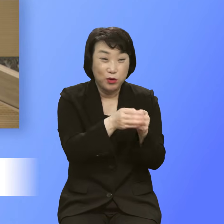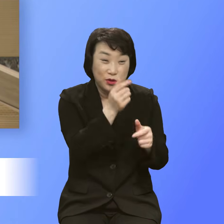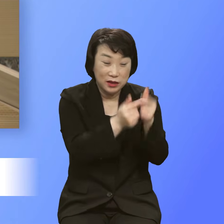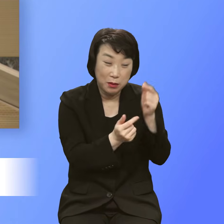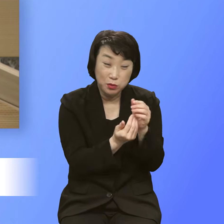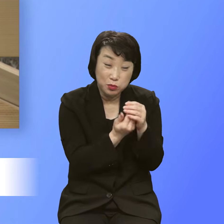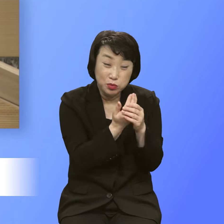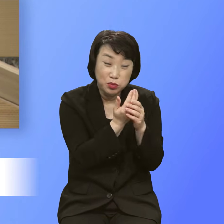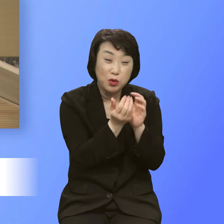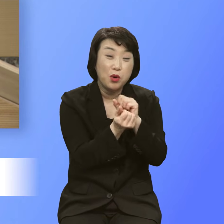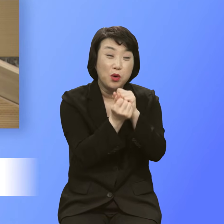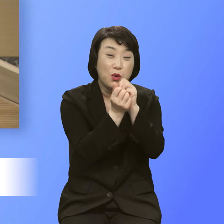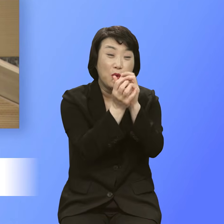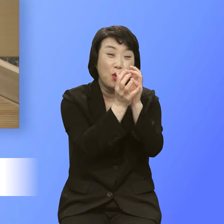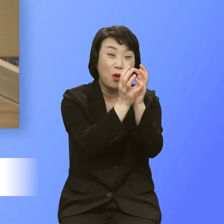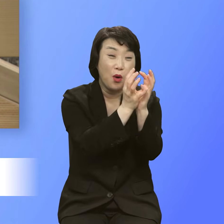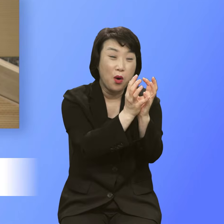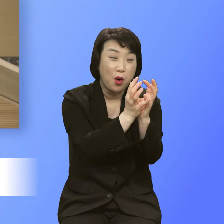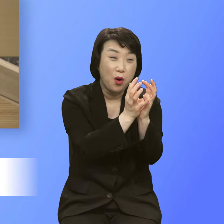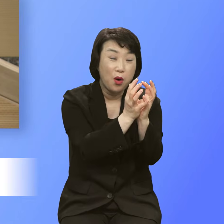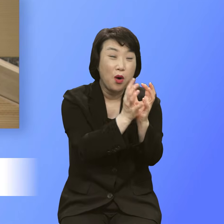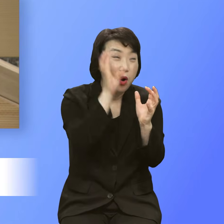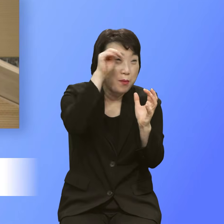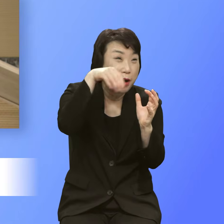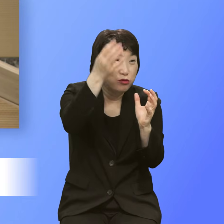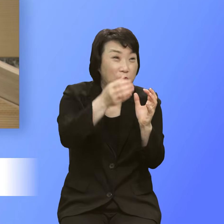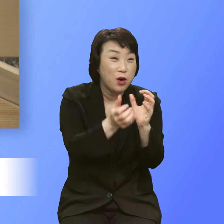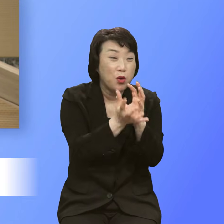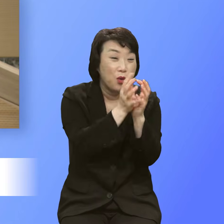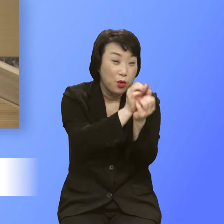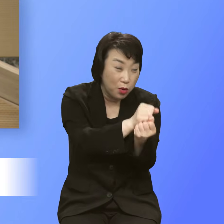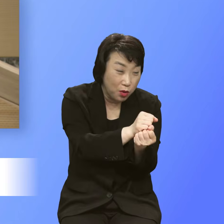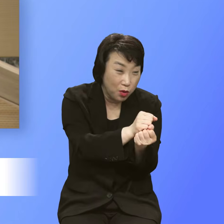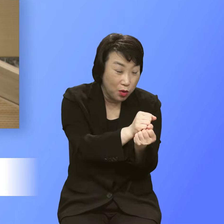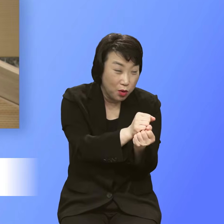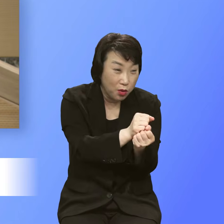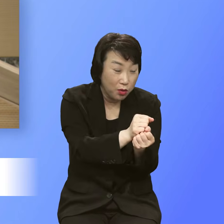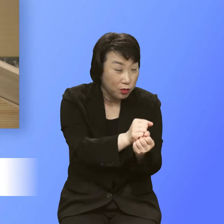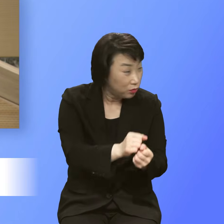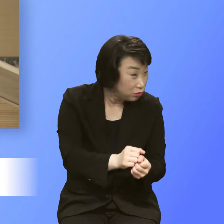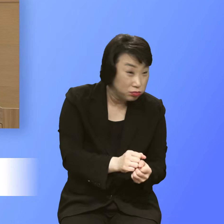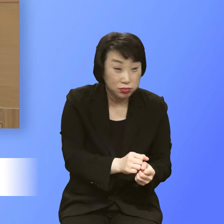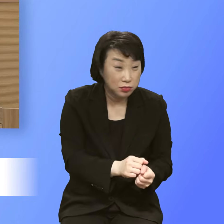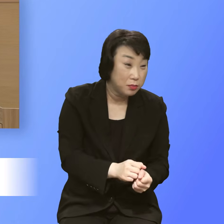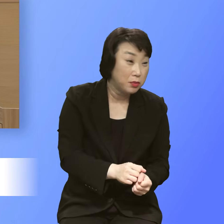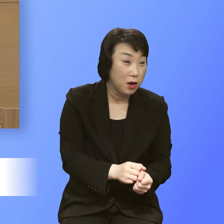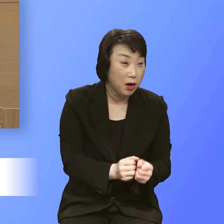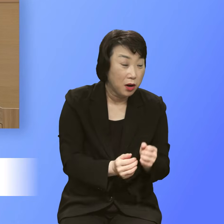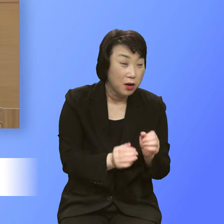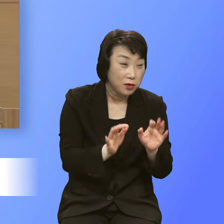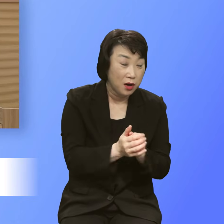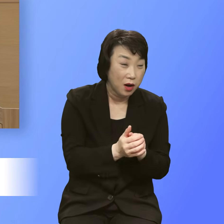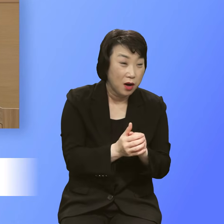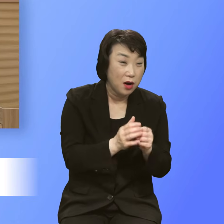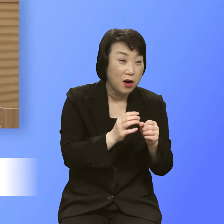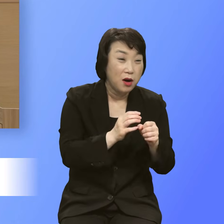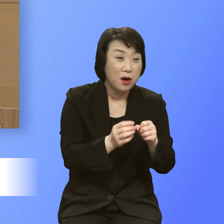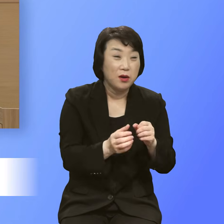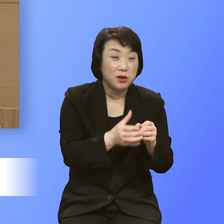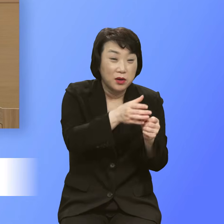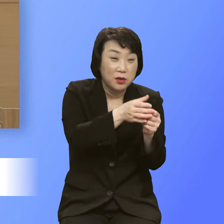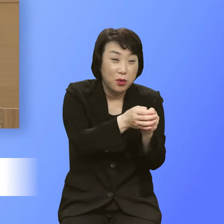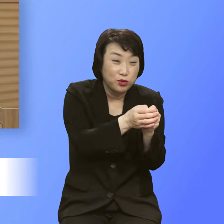그러더니 조금 있으니까 꽃이 지어요. 근데 아무것도 없는 듯 싶더니 잎이 나오면서 함께 복숭아가 꽃마다